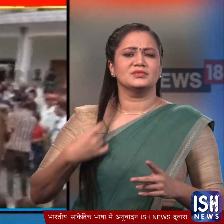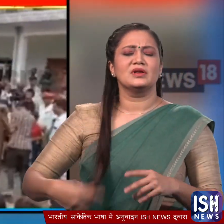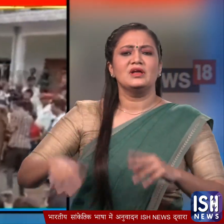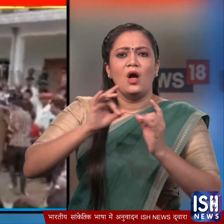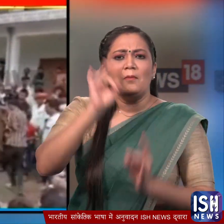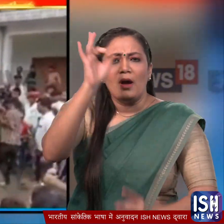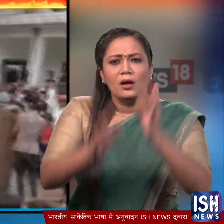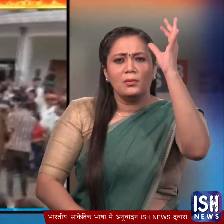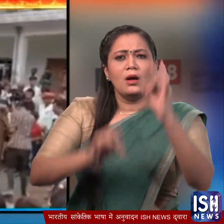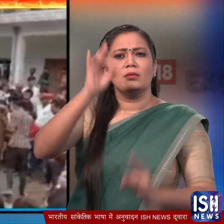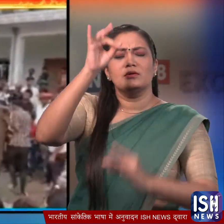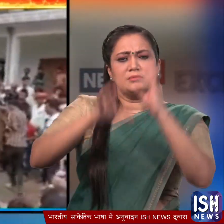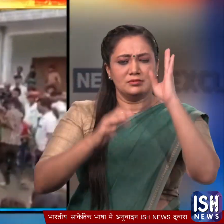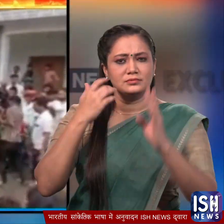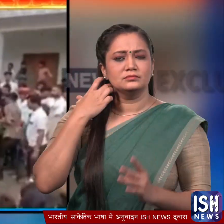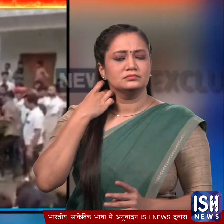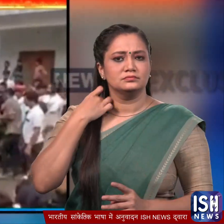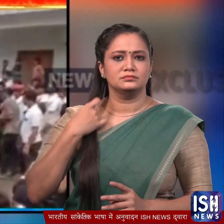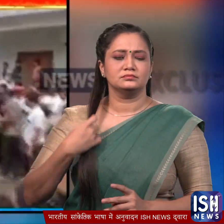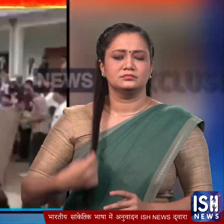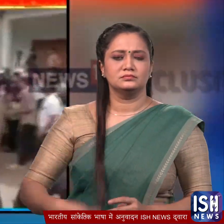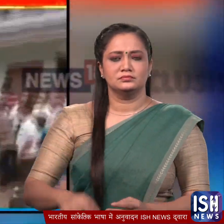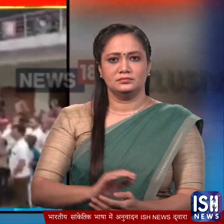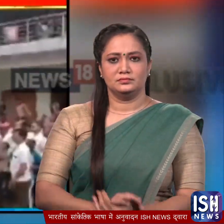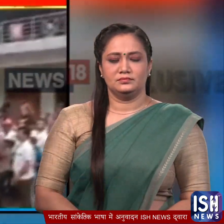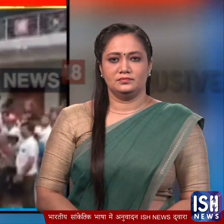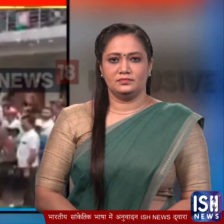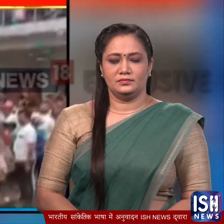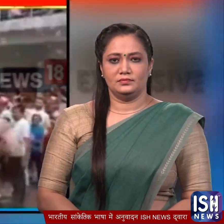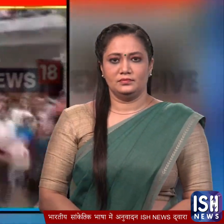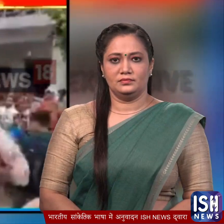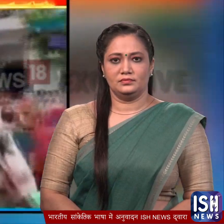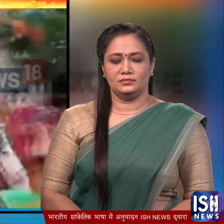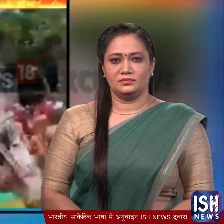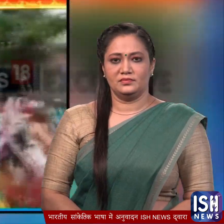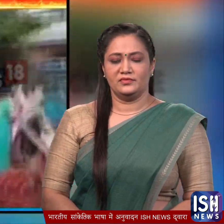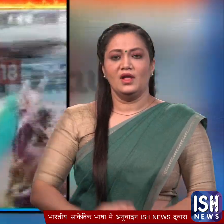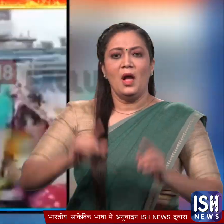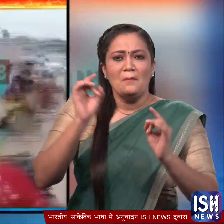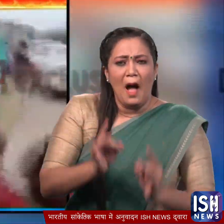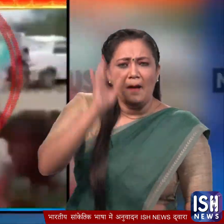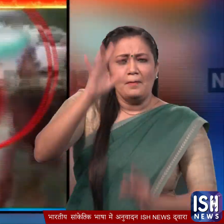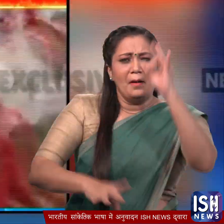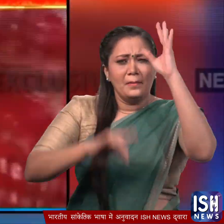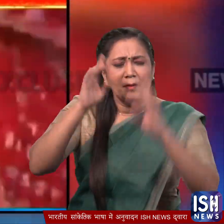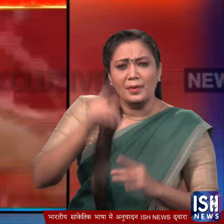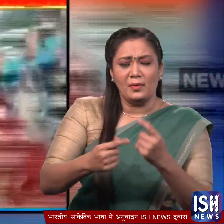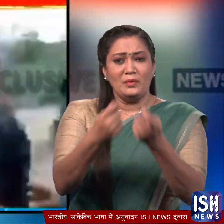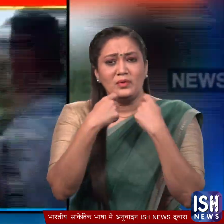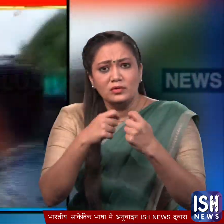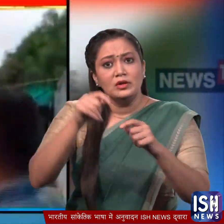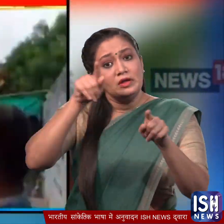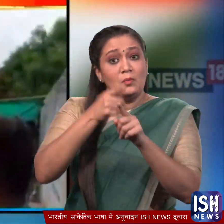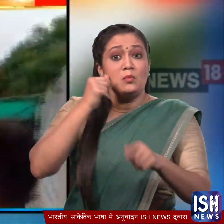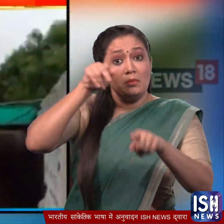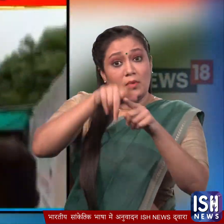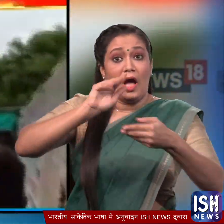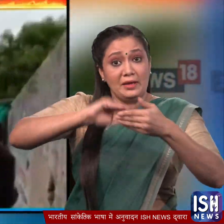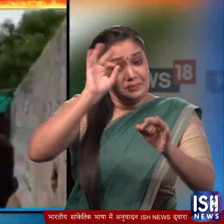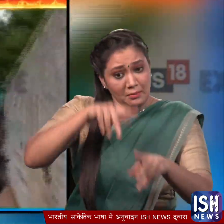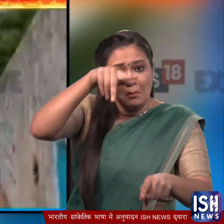होती है, जहां पीड़ित लड़के का 2 महीने पहले पड़ोसियों से झगड़ा हुआ था, जिसमें उसे जेल जाना पड़ा और जमानत पर छूटने के बाद वो कोर्ट से मुकदमे की